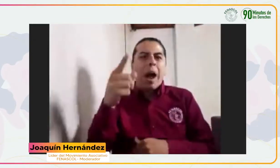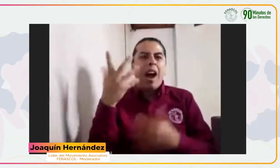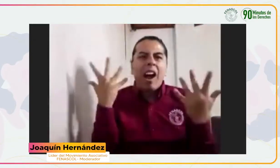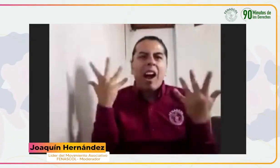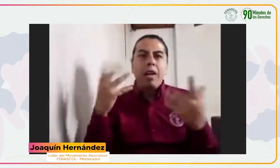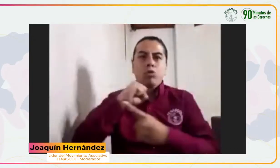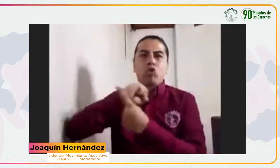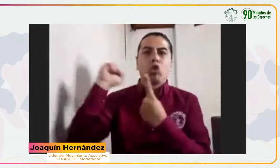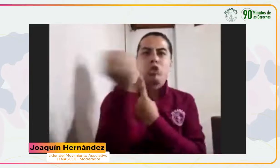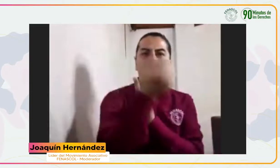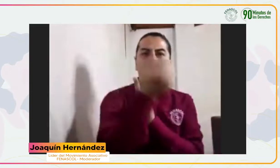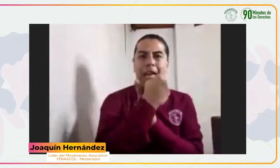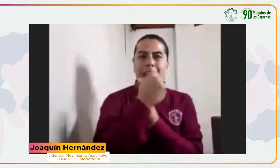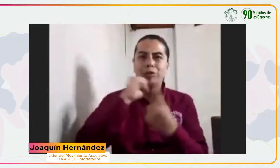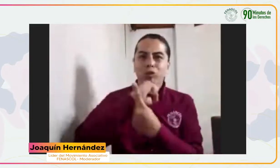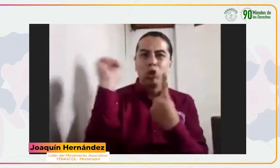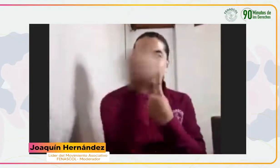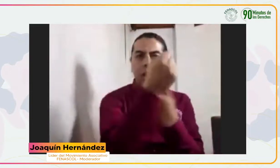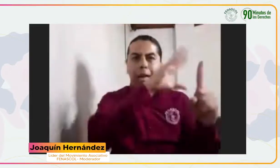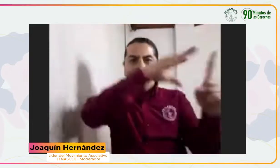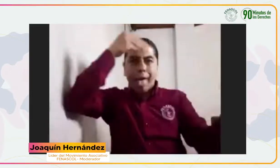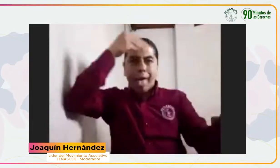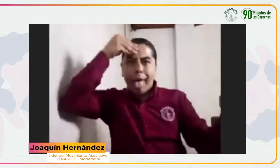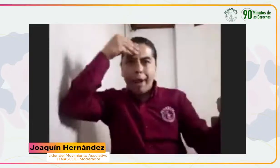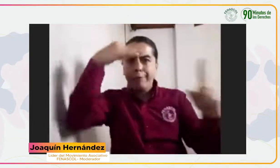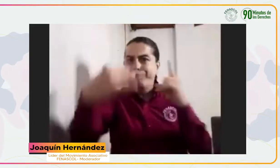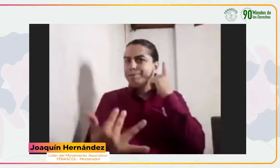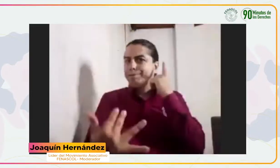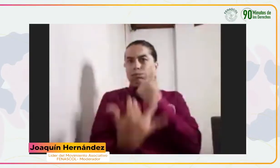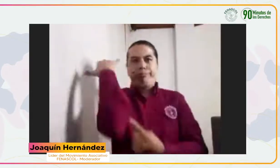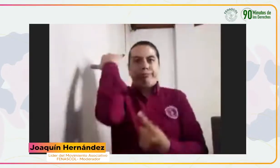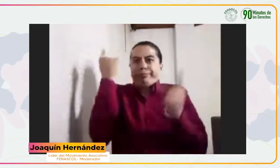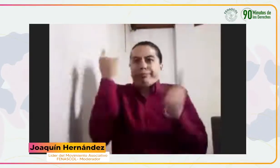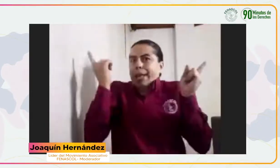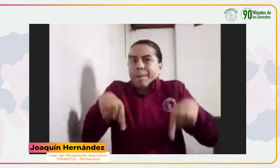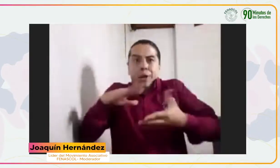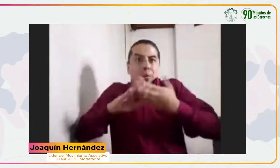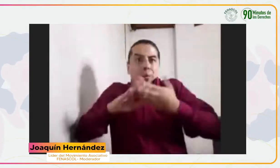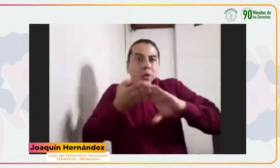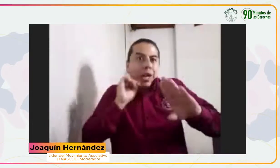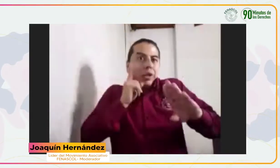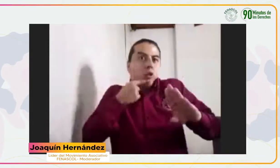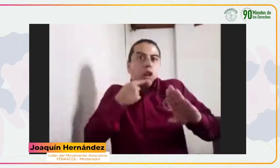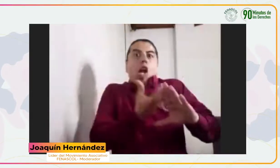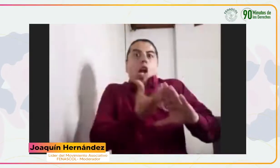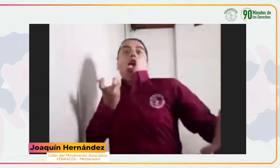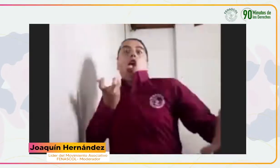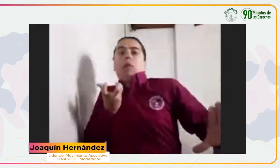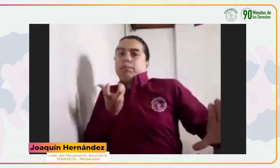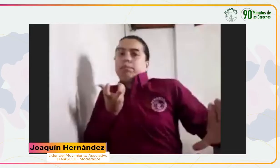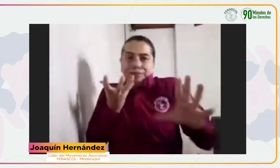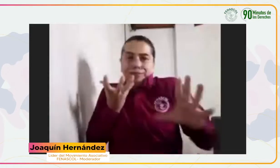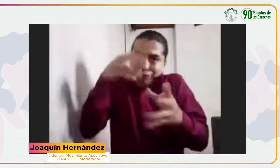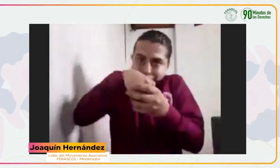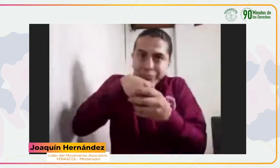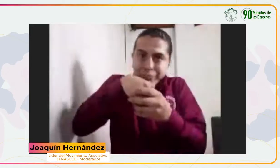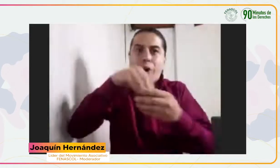pasado. Juliana también lo hace y lo menciona en cuanto a esos estereotipos, esas lecturas,